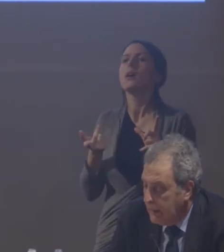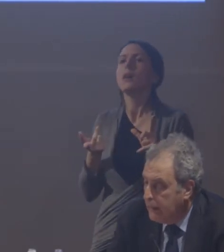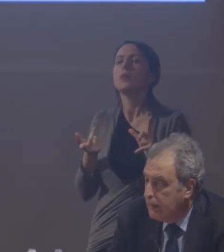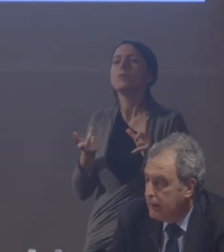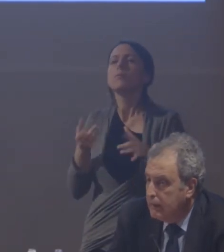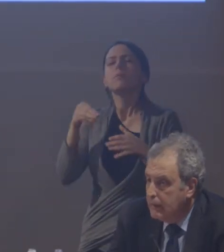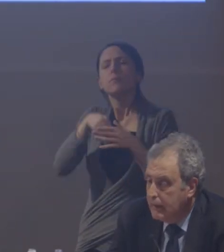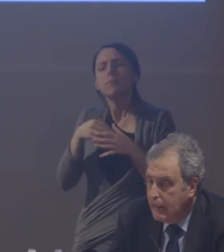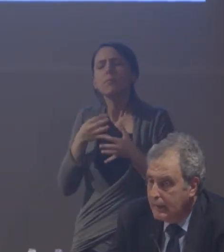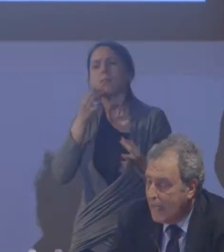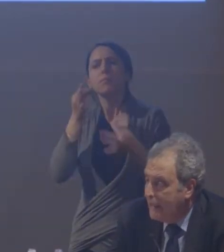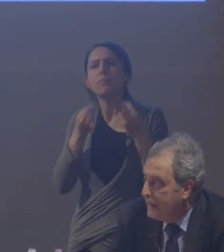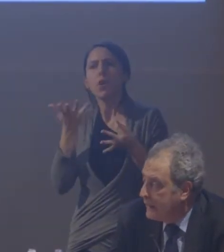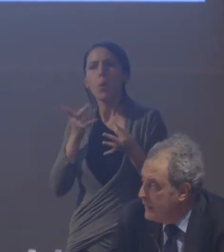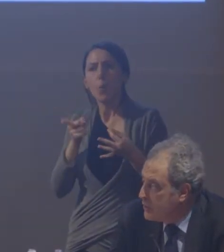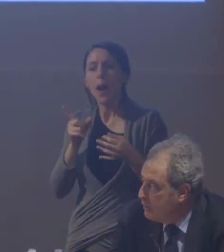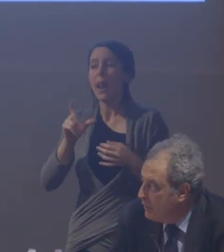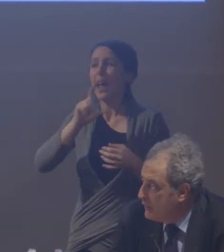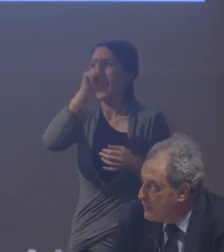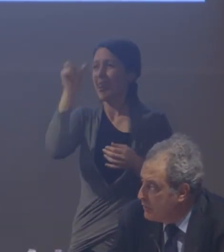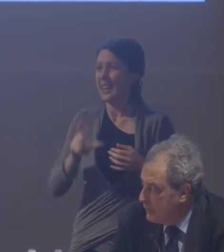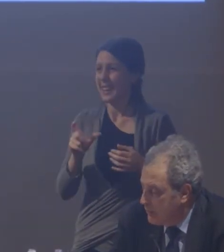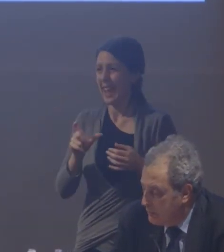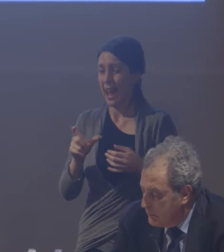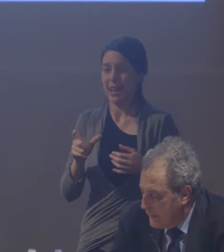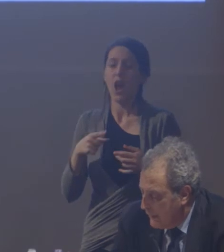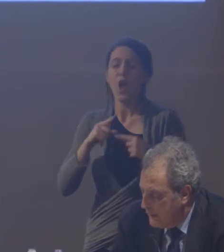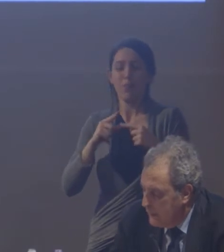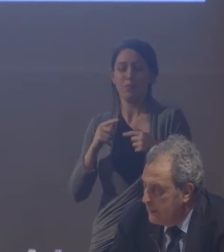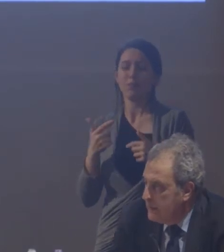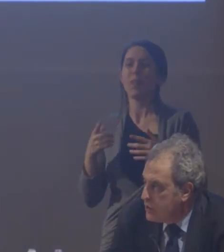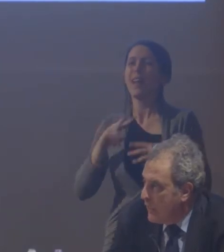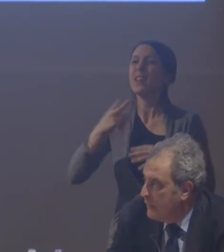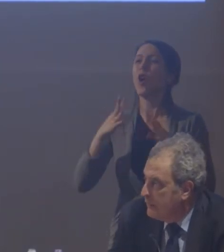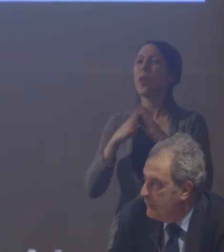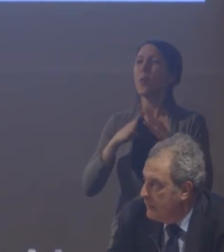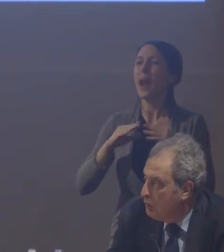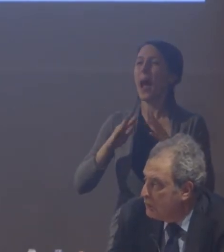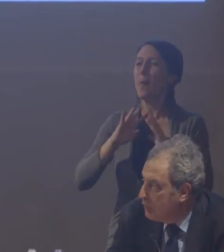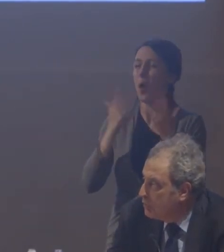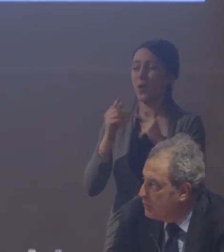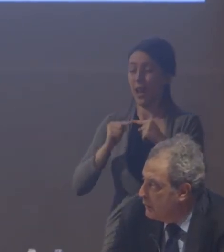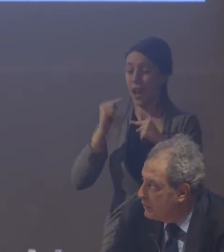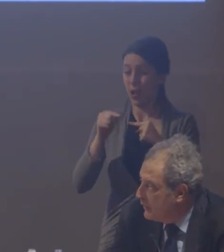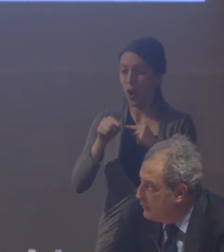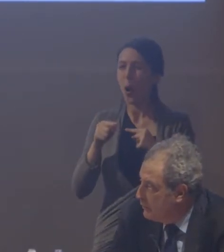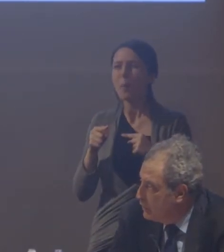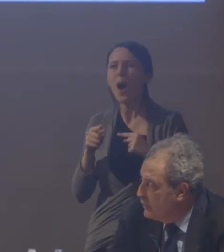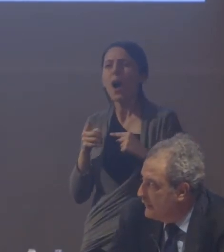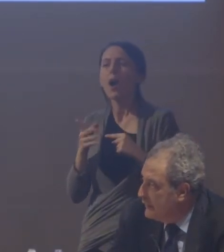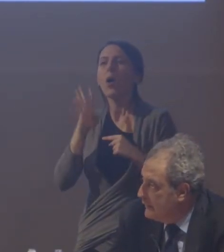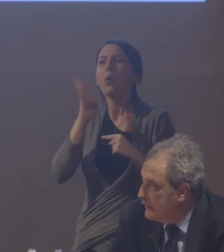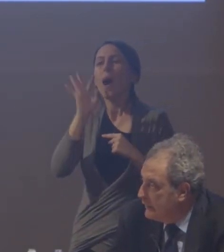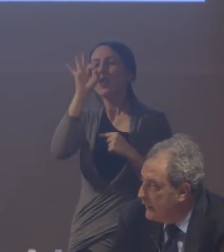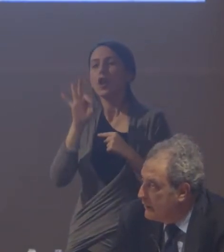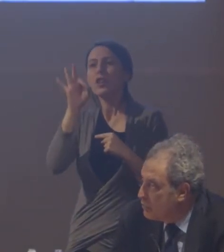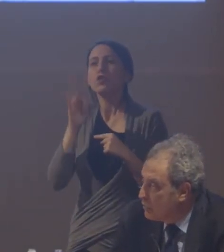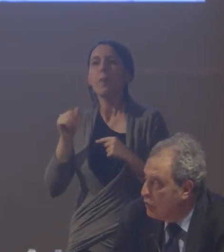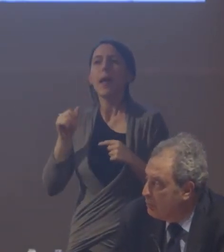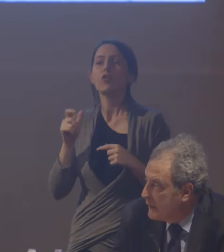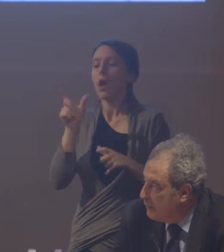che l'Italia che esce fuori dalla Seconda Guerra Mondiale c'ha il 14% di cittadini